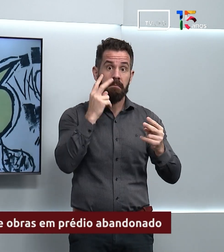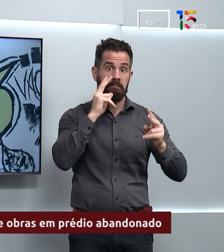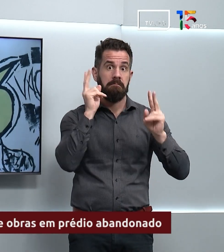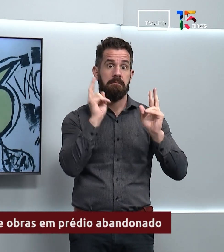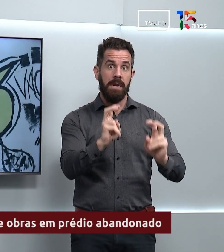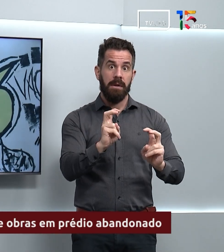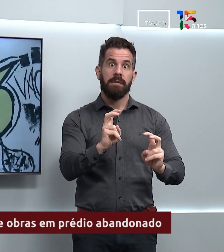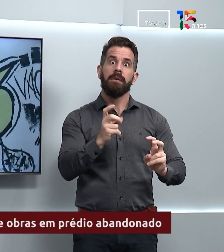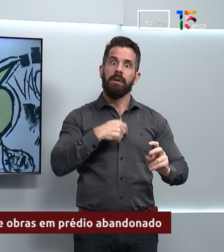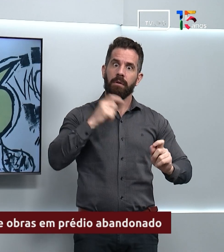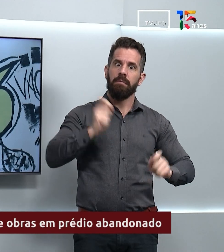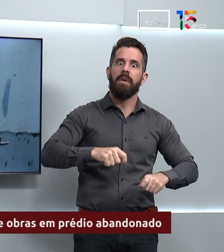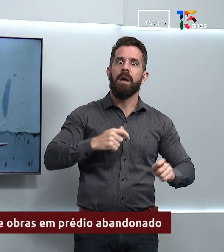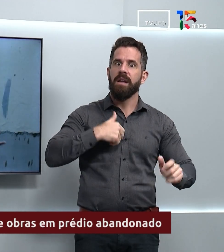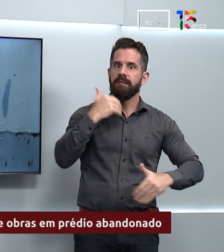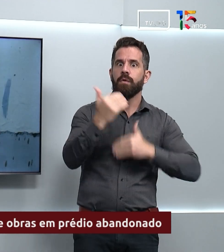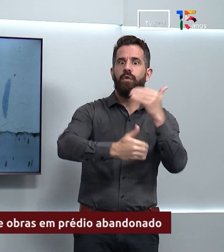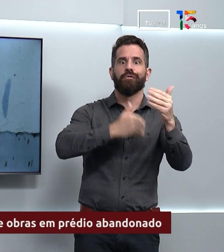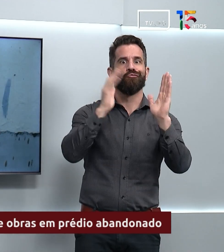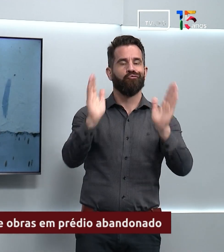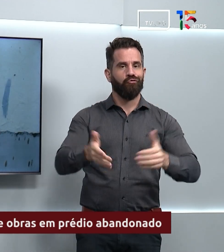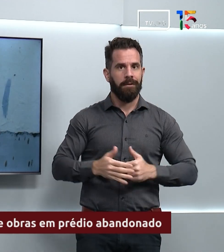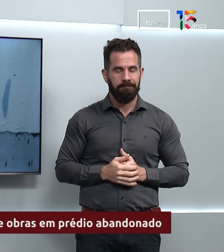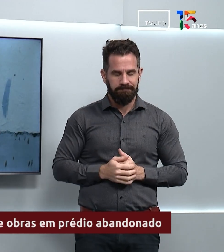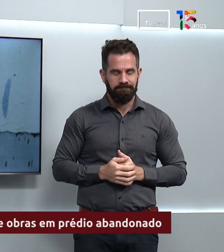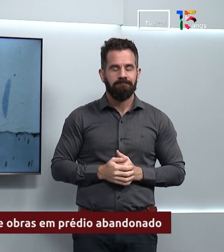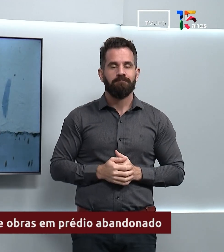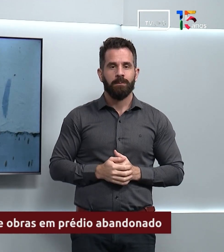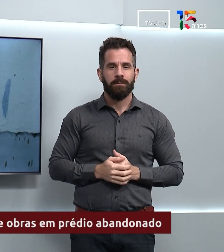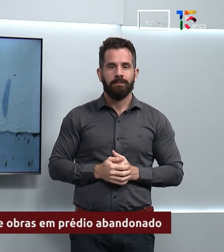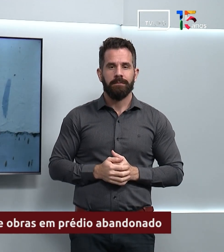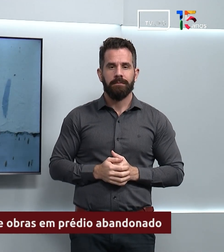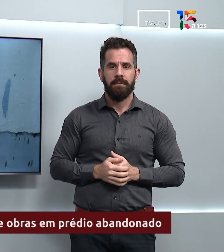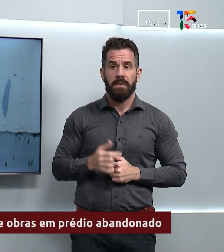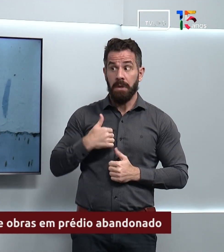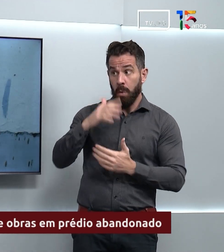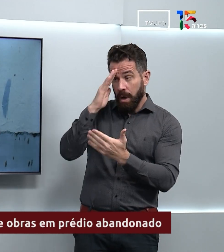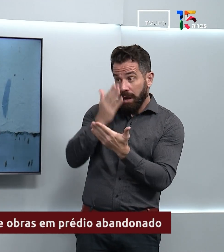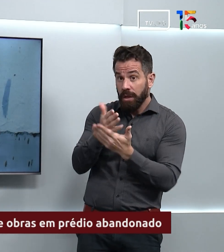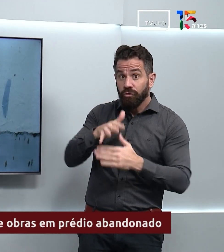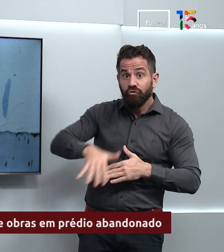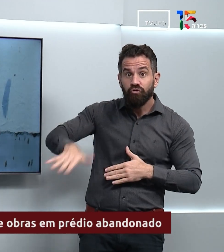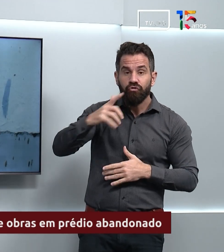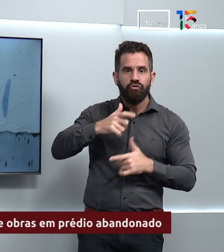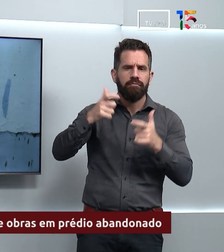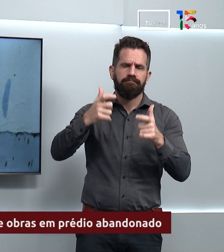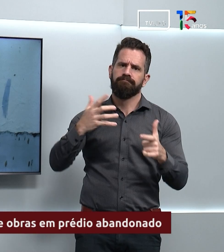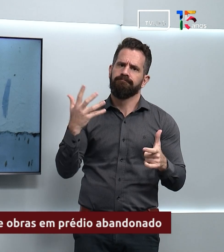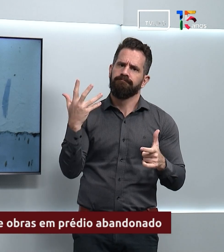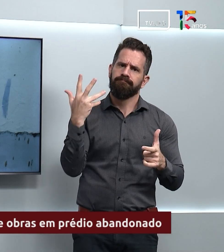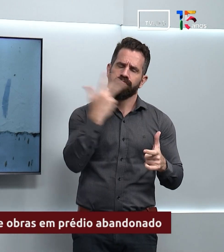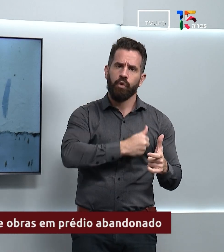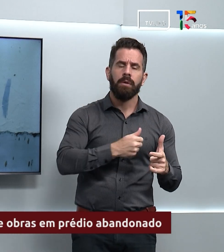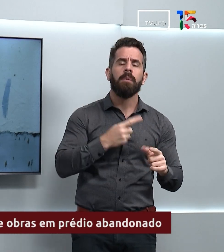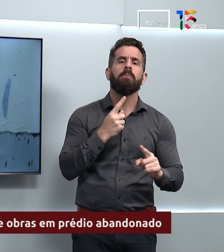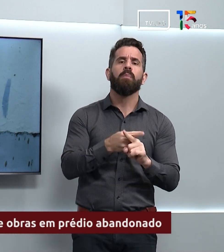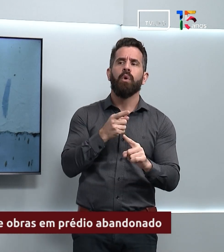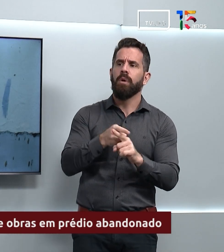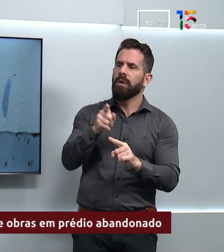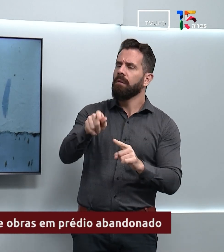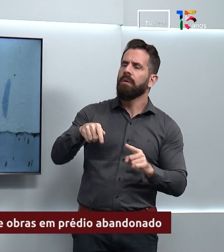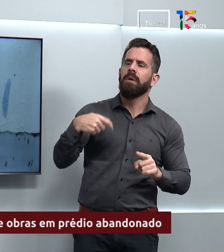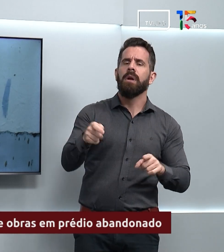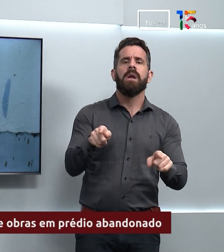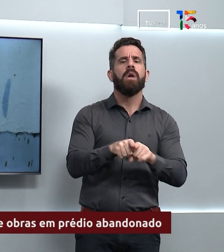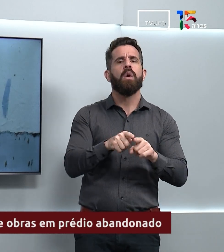meus primeiros grafites, tá ligado? Eu acredito que a beleza do lugar tá em a gente encontrar essa poética,